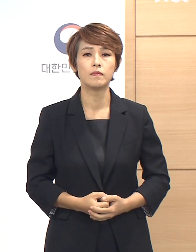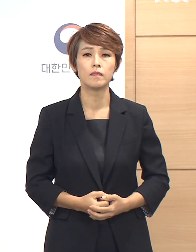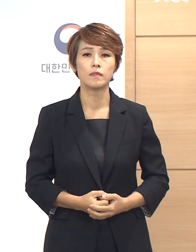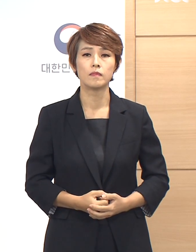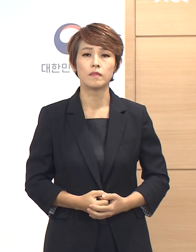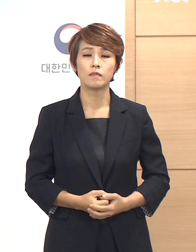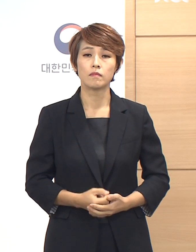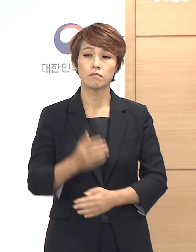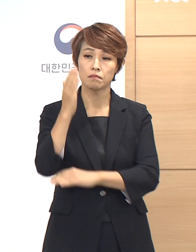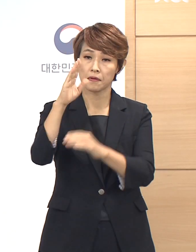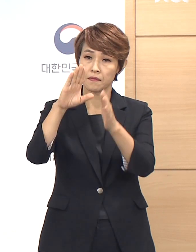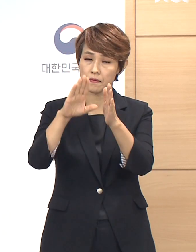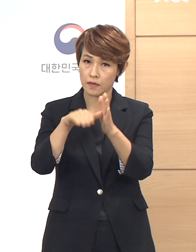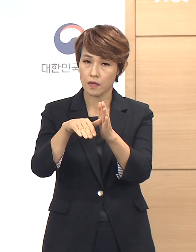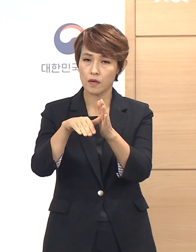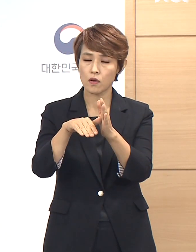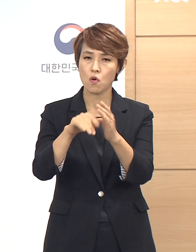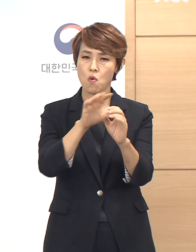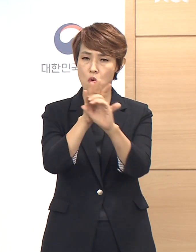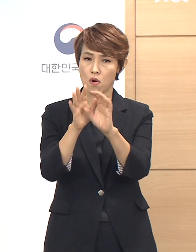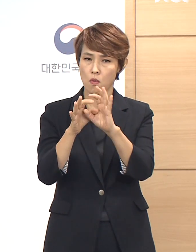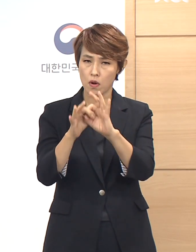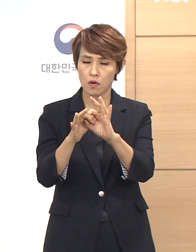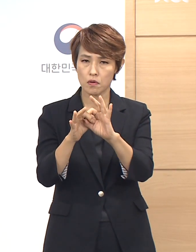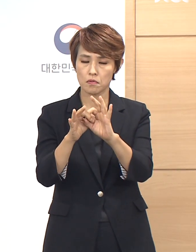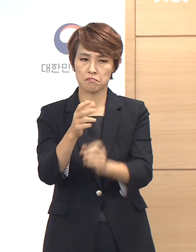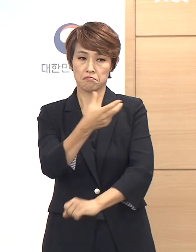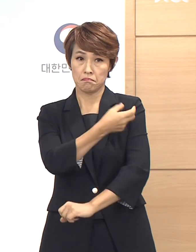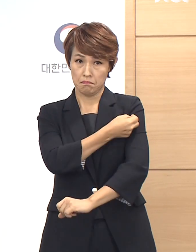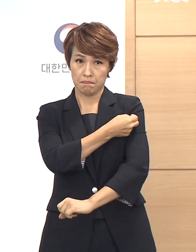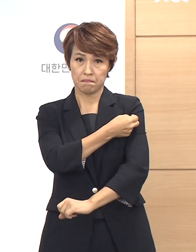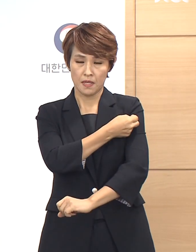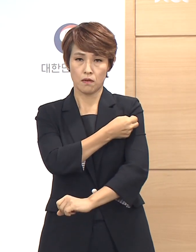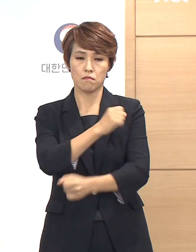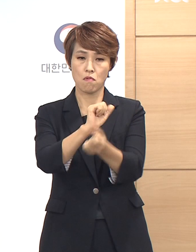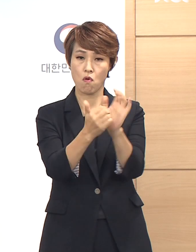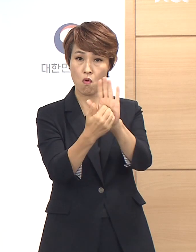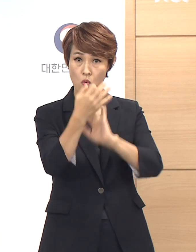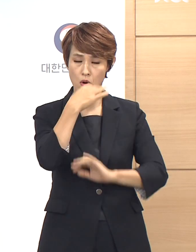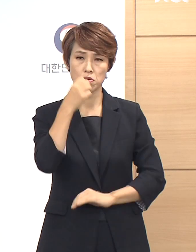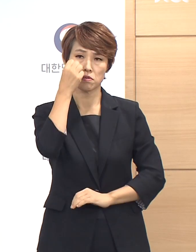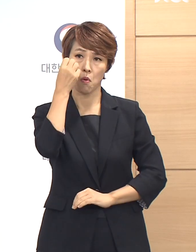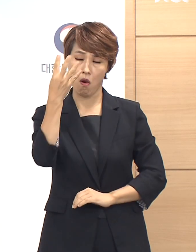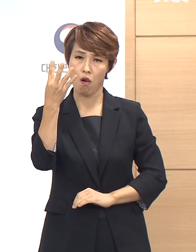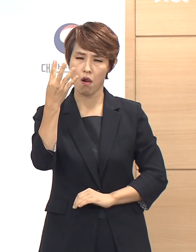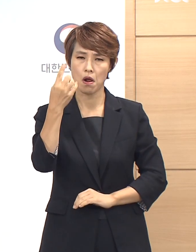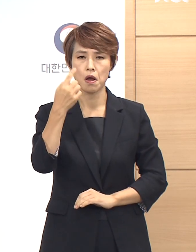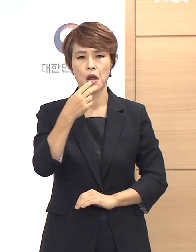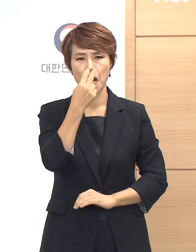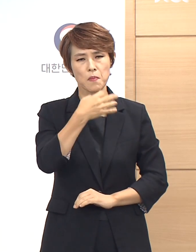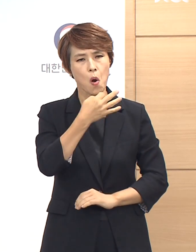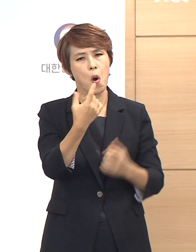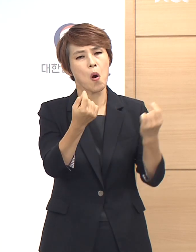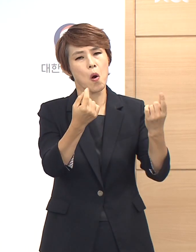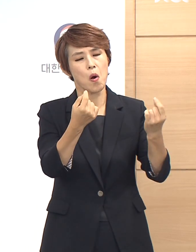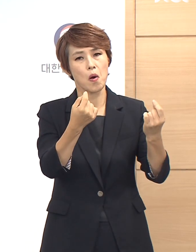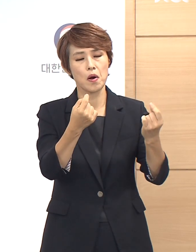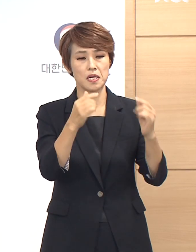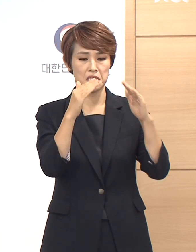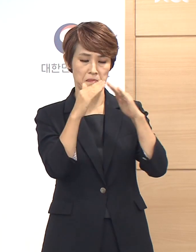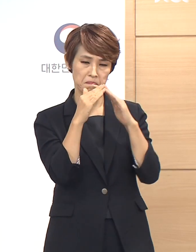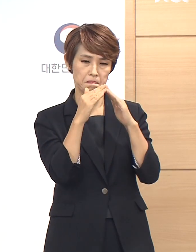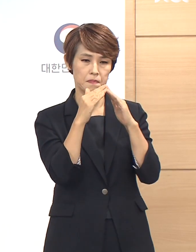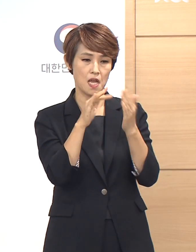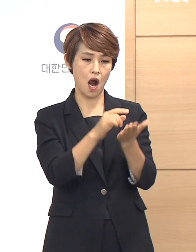일선 브리핑을 통해 코로나19와 관련해 백신 효과는 4개월이라는 것, 감기 수준이므로 집에서 약 먹고 심해지면